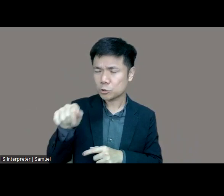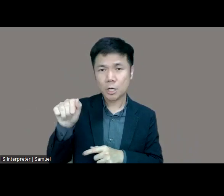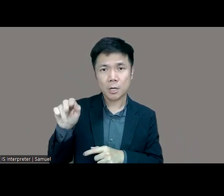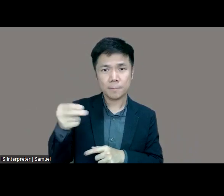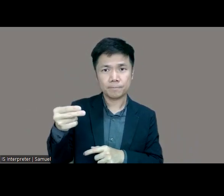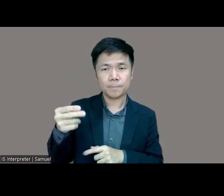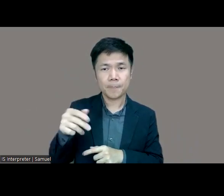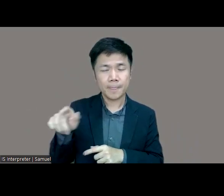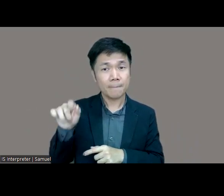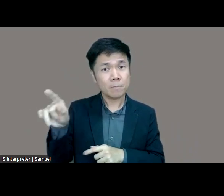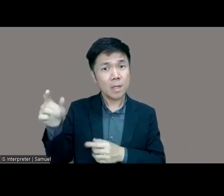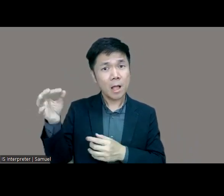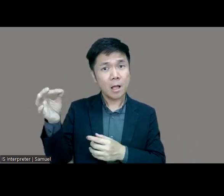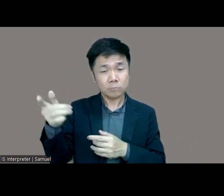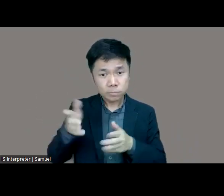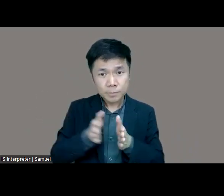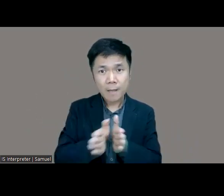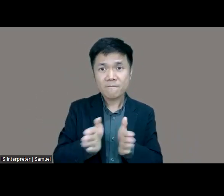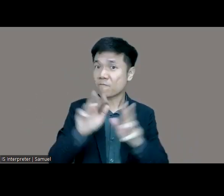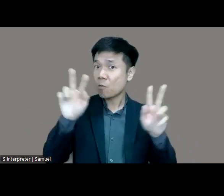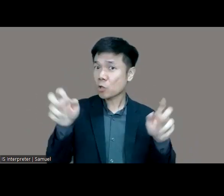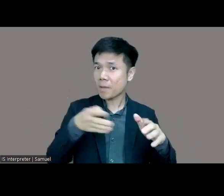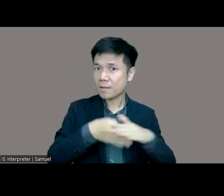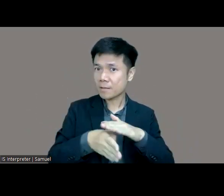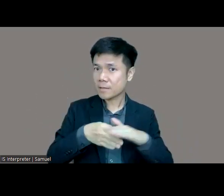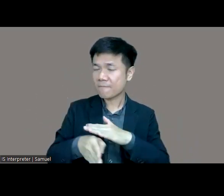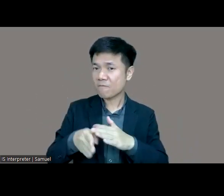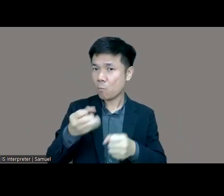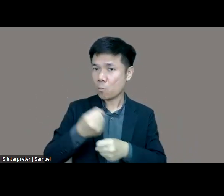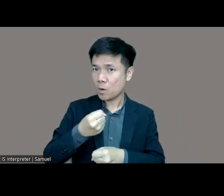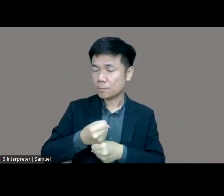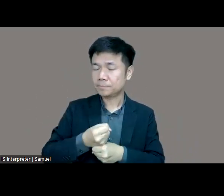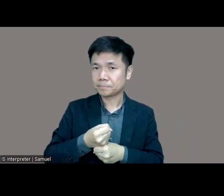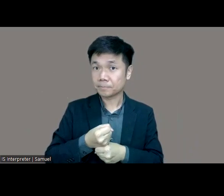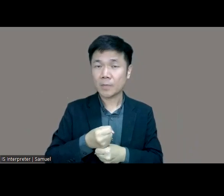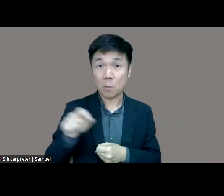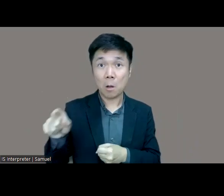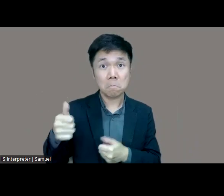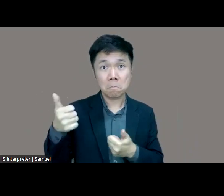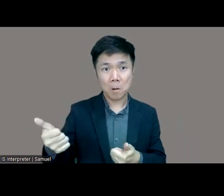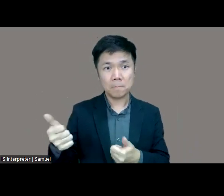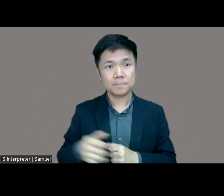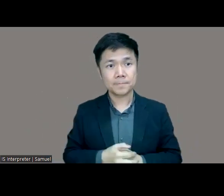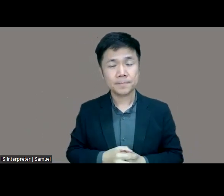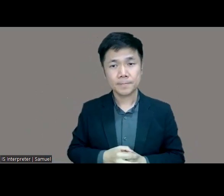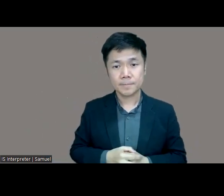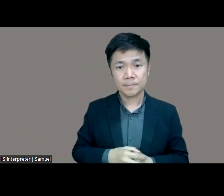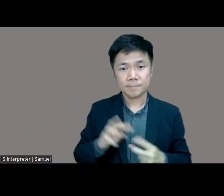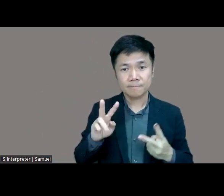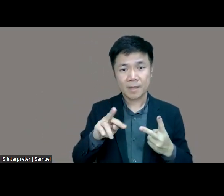commentaire est sur les femmes handicapées à l'accès à l'emploi. C'est Abdelhadi Boujar.